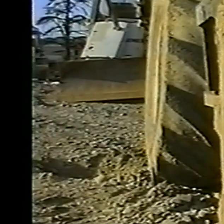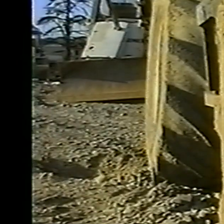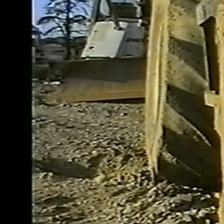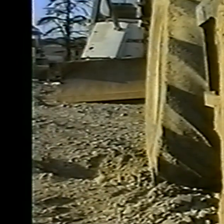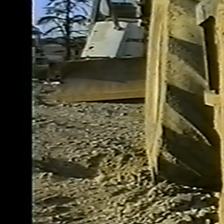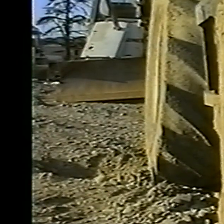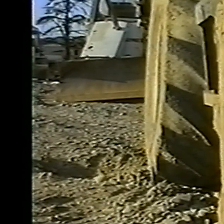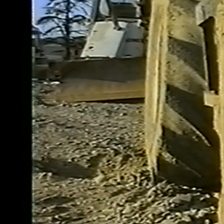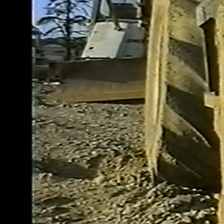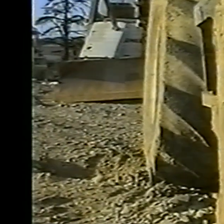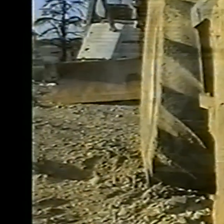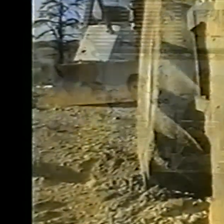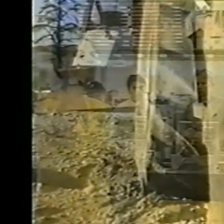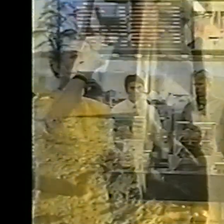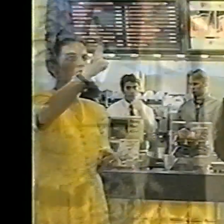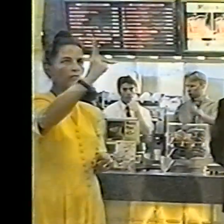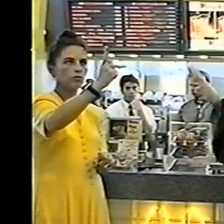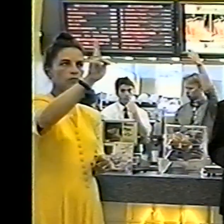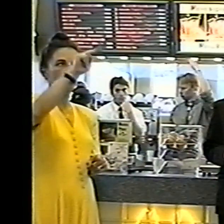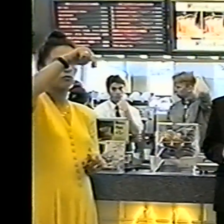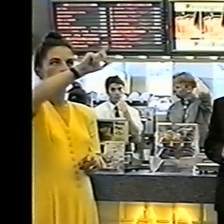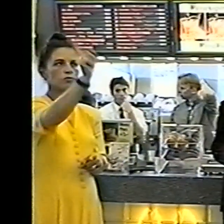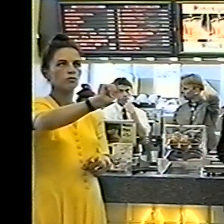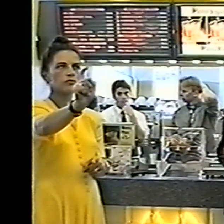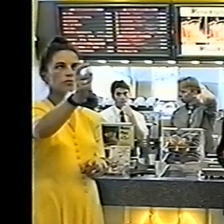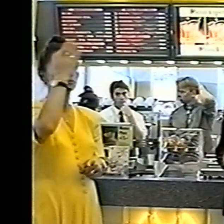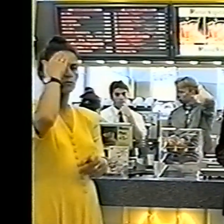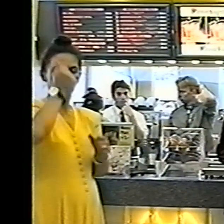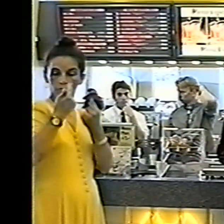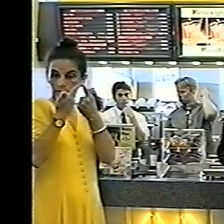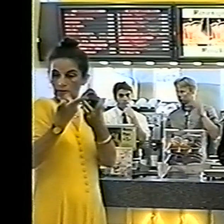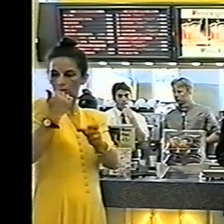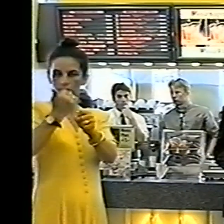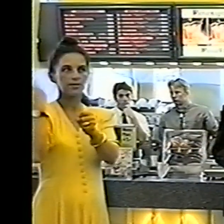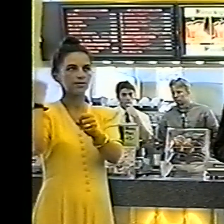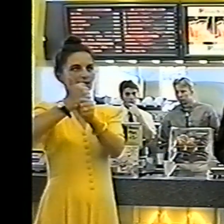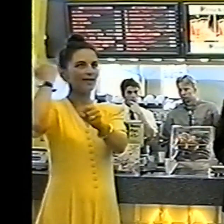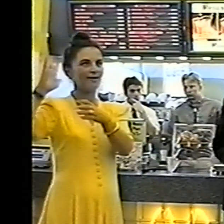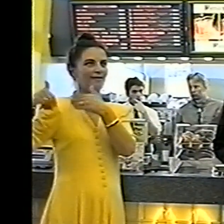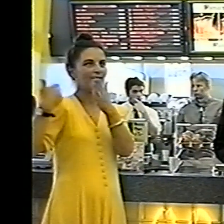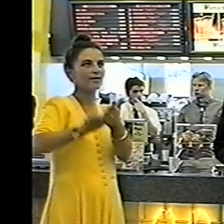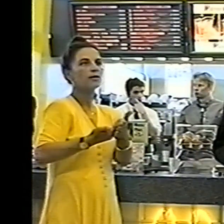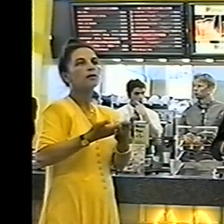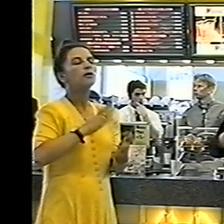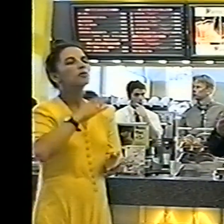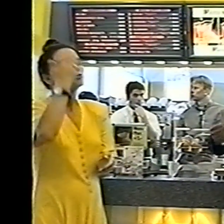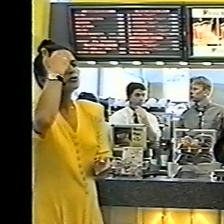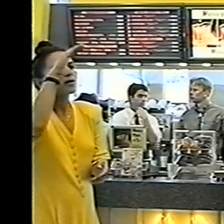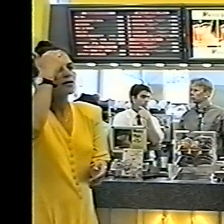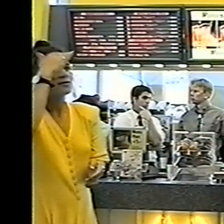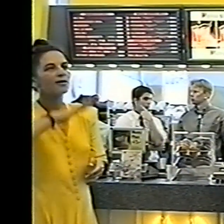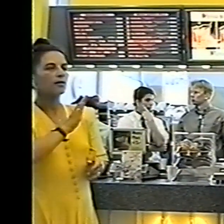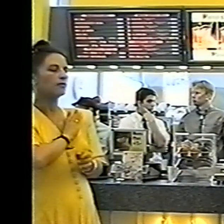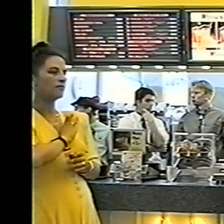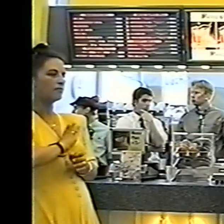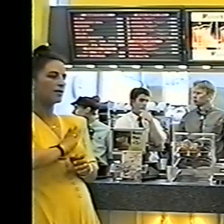Kunz. Nous connaissons depuis déjà quelques années et on sait qu'avec beaucoup de patience, on arrive à obtenir